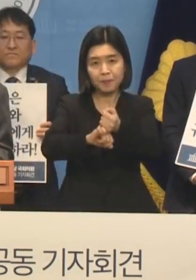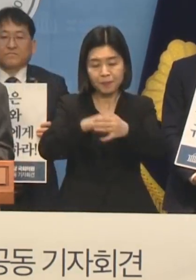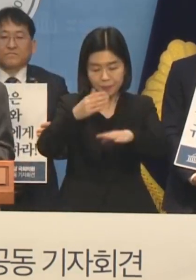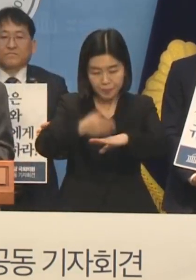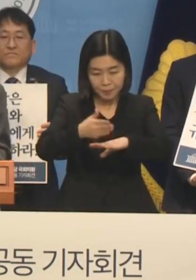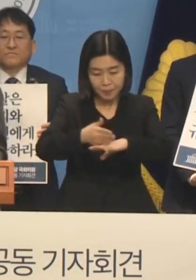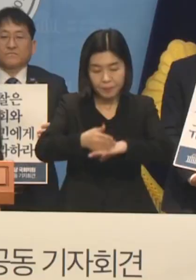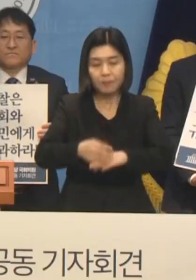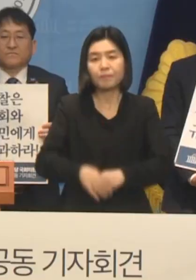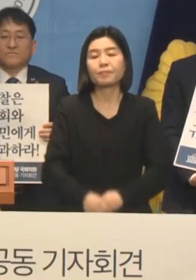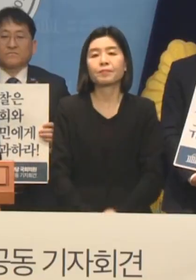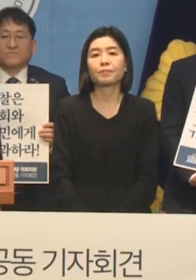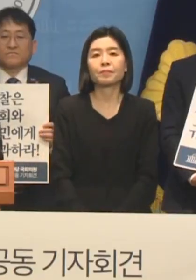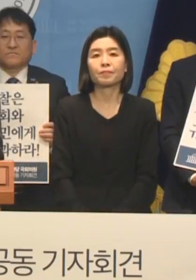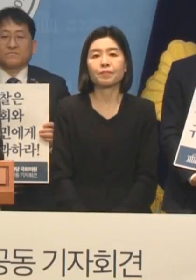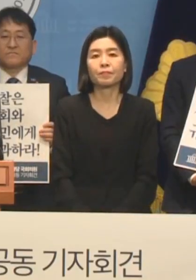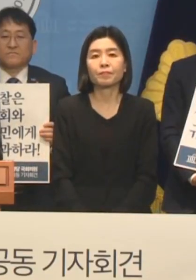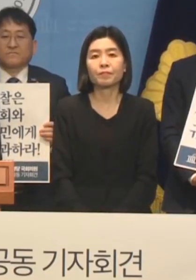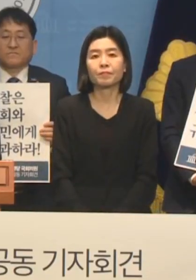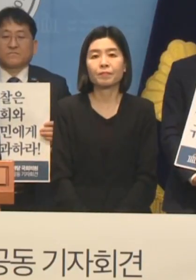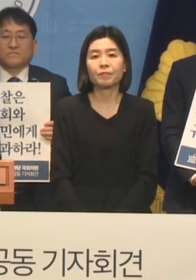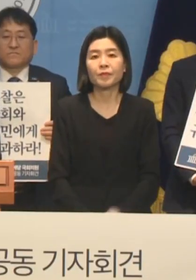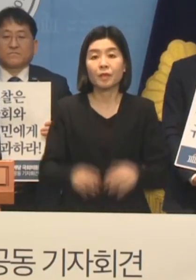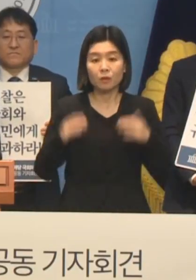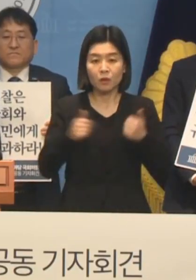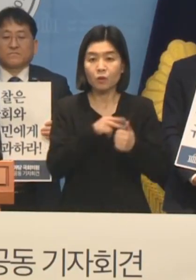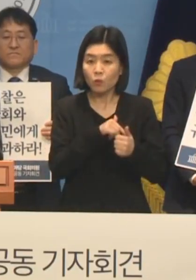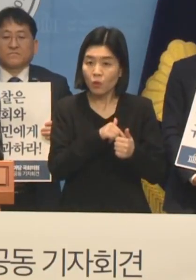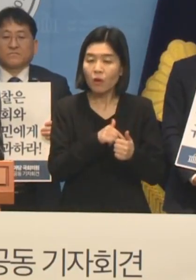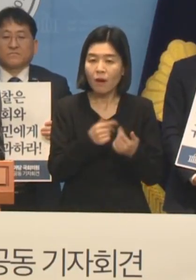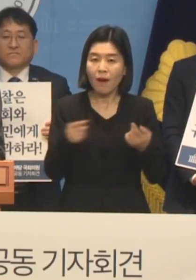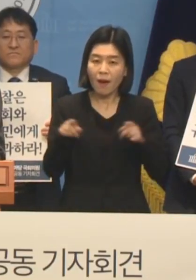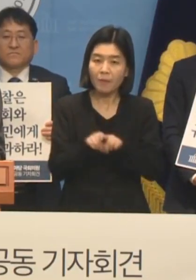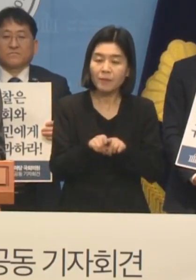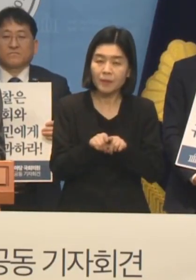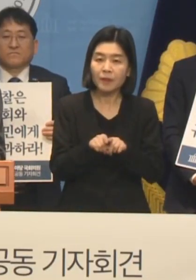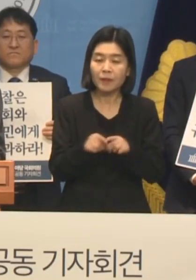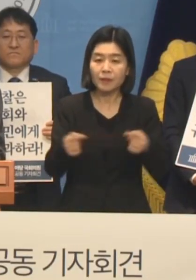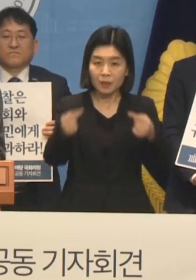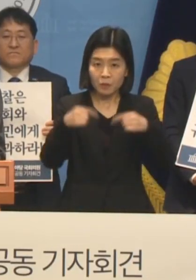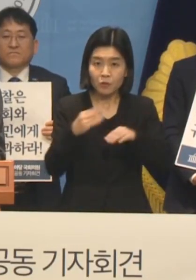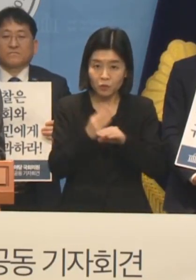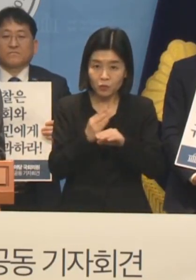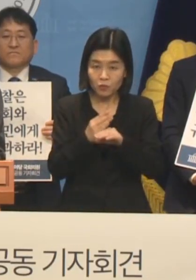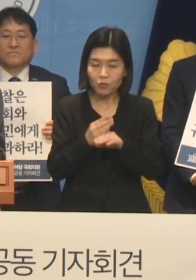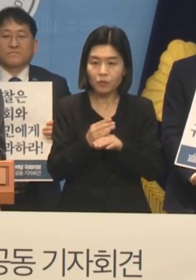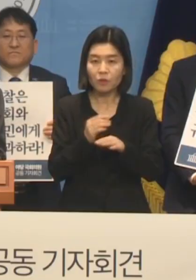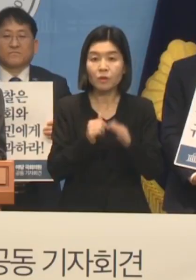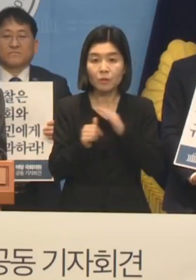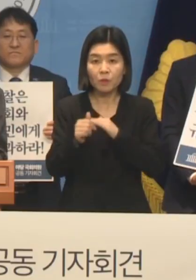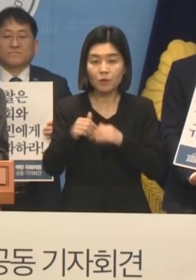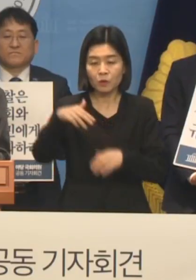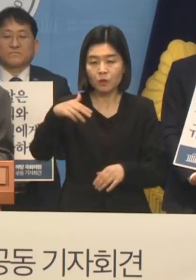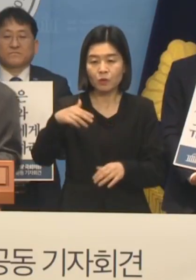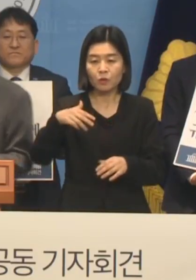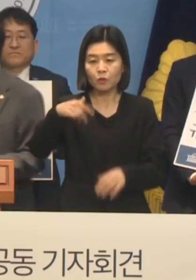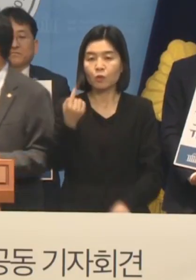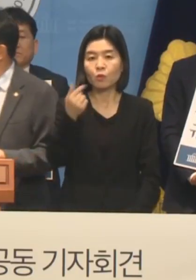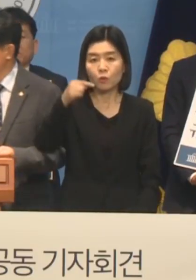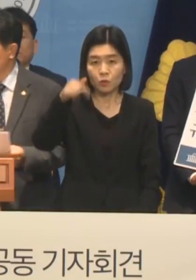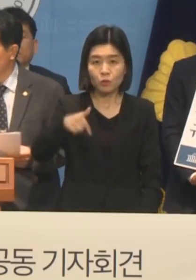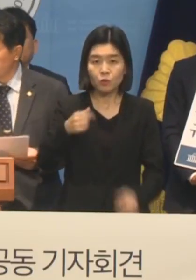다음은 여러 의원님들께서 함께 해주시고 계신데요. 우리 대표에서 우리 조국혁신당 우리 김준영 의원님 발언이 있겠습니다.